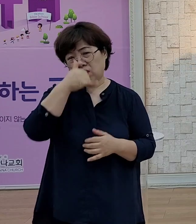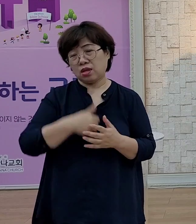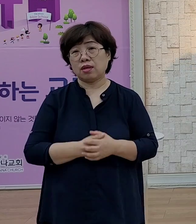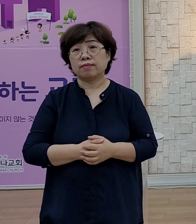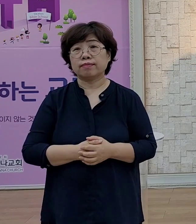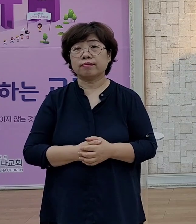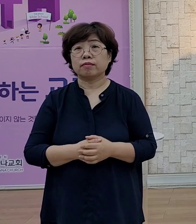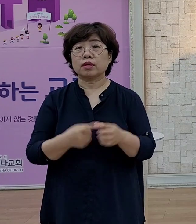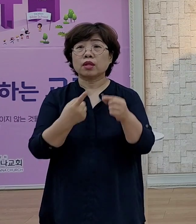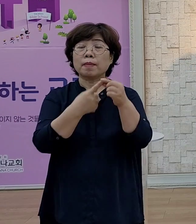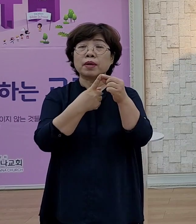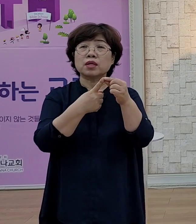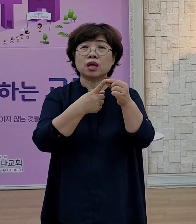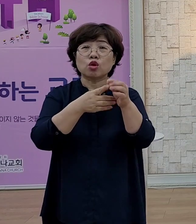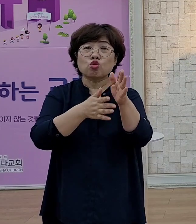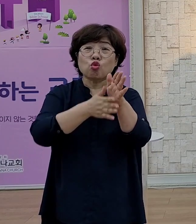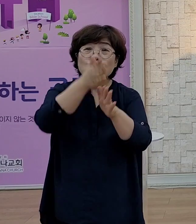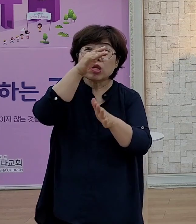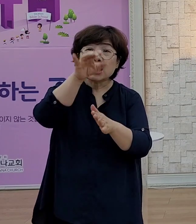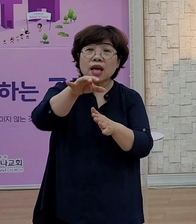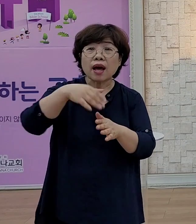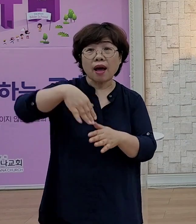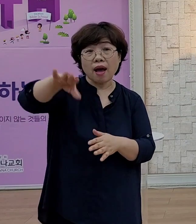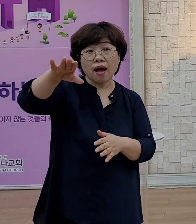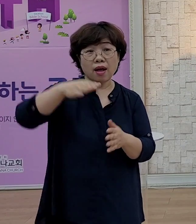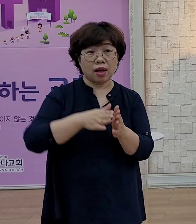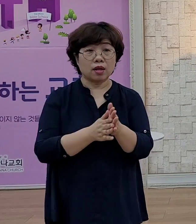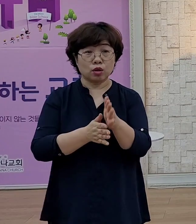번째는 뭡니까? 도시에 가서.